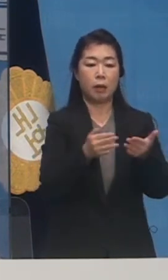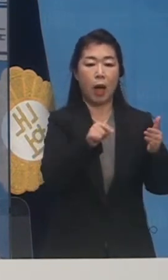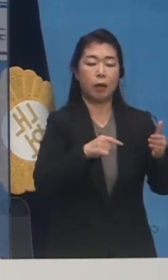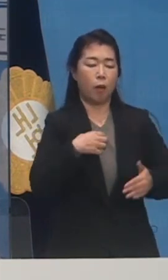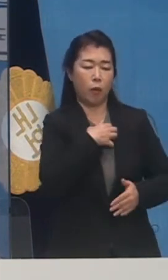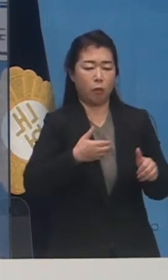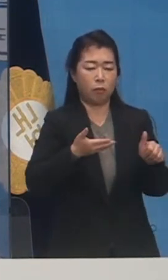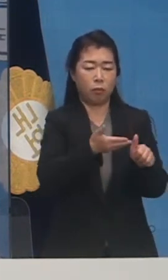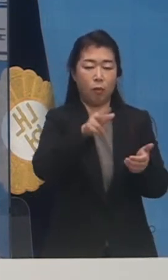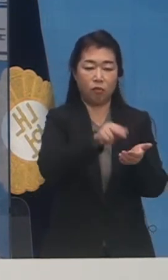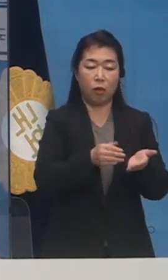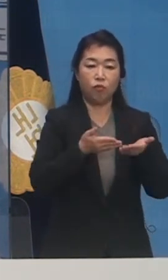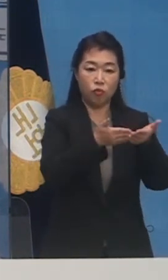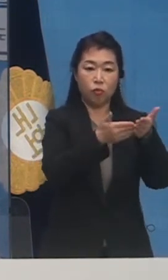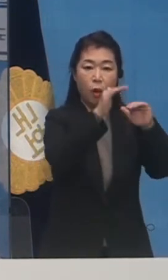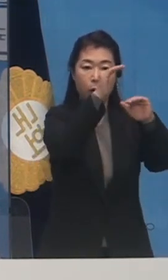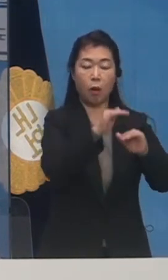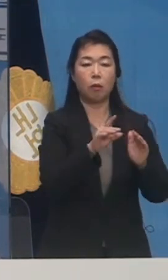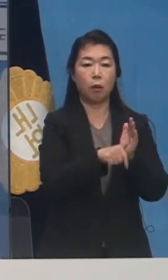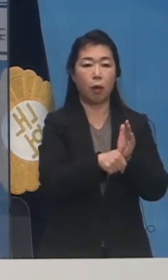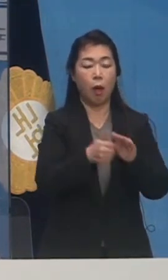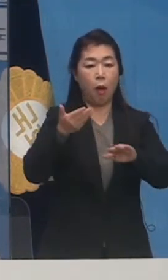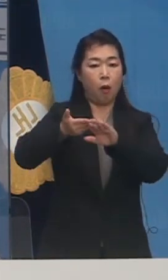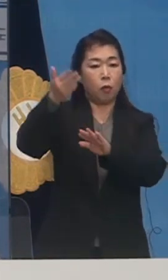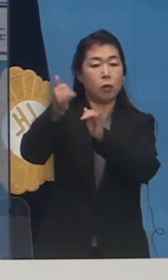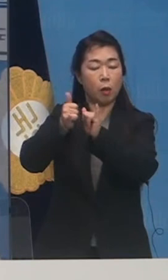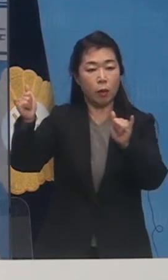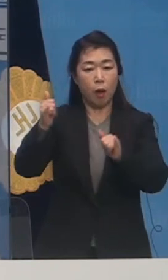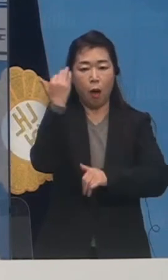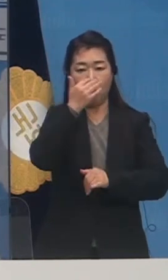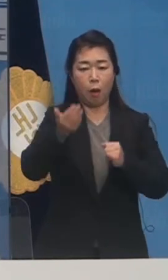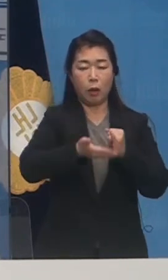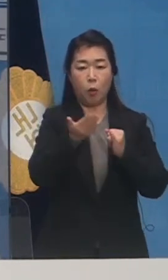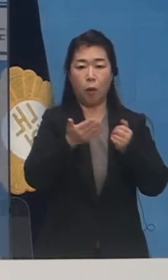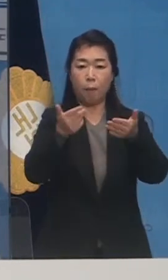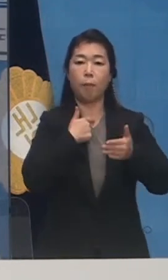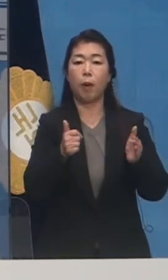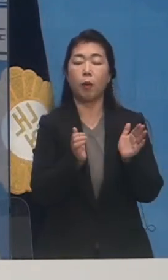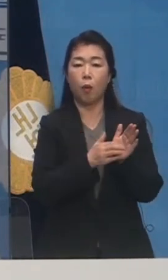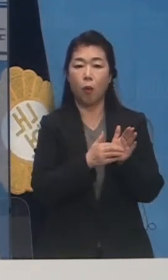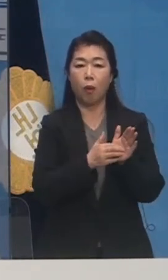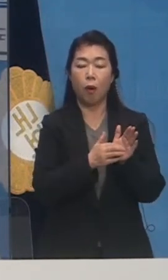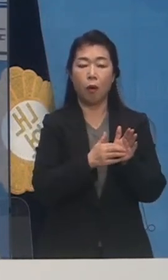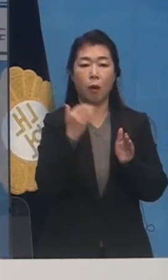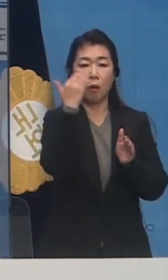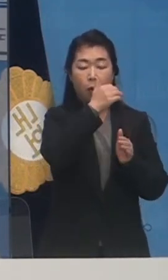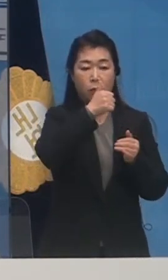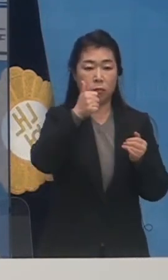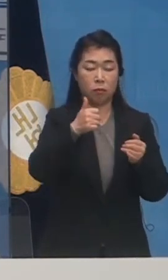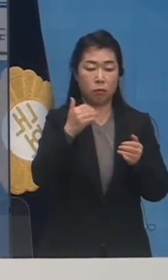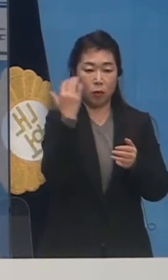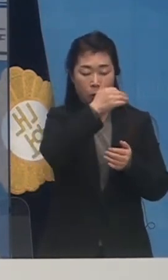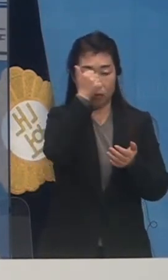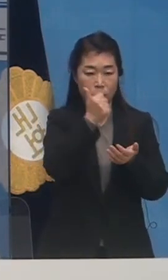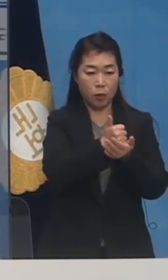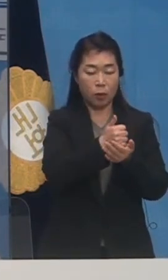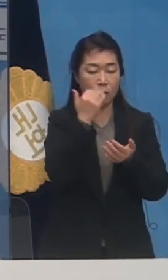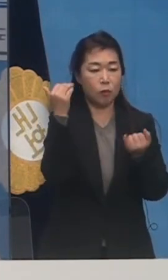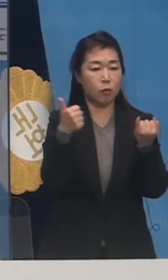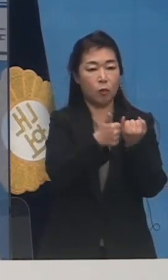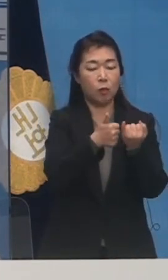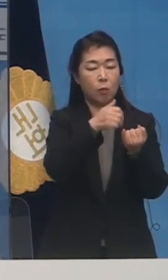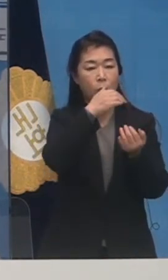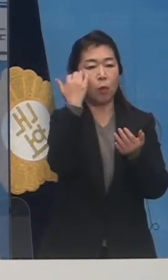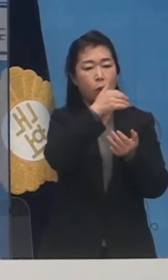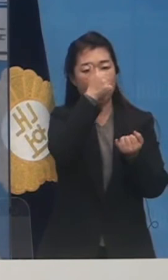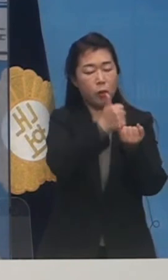문제를 제기한 과정에서 상사로부터 성희롱을 당했고 성폭력에 대한 조사 시에는 2차